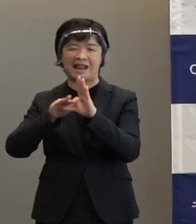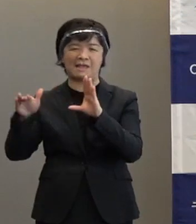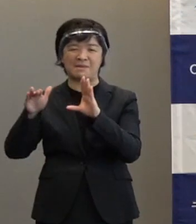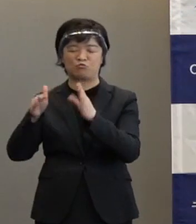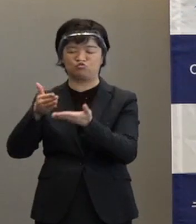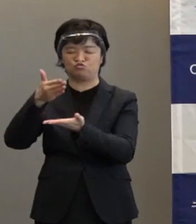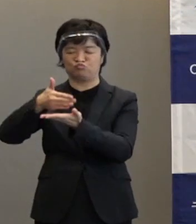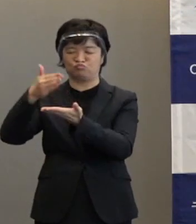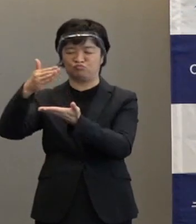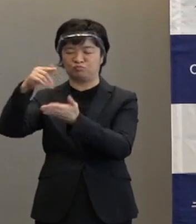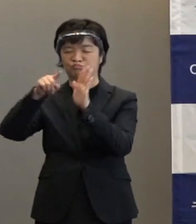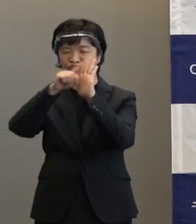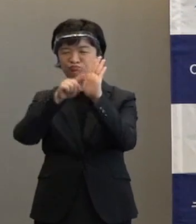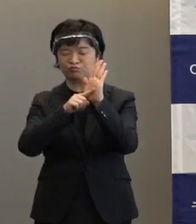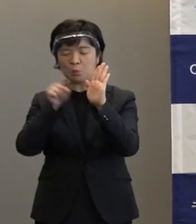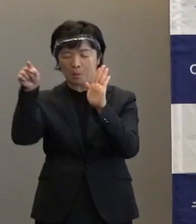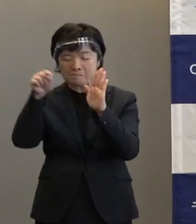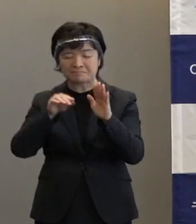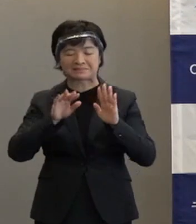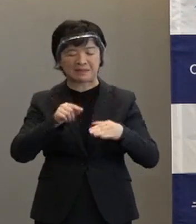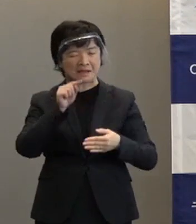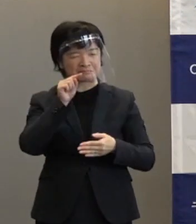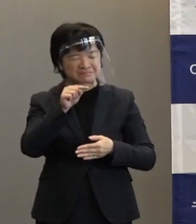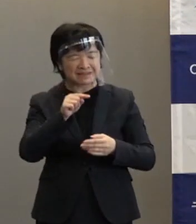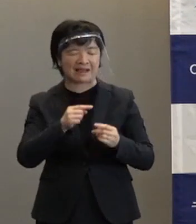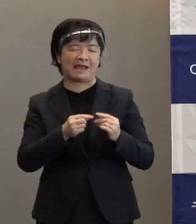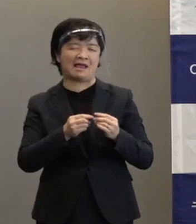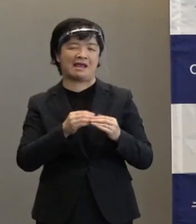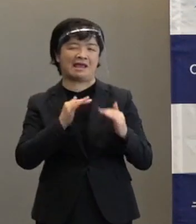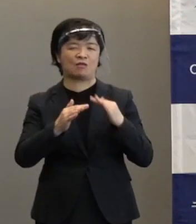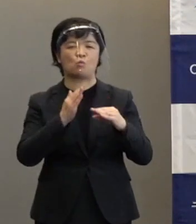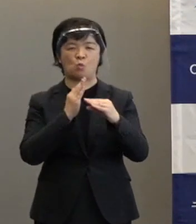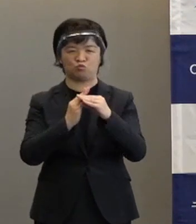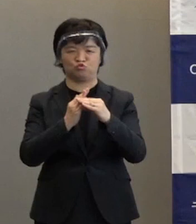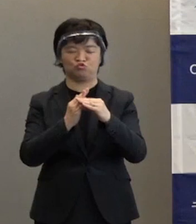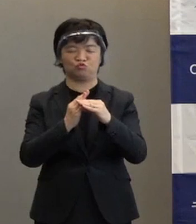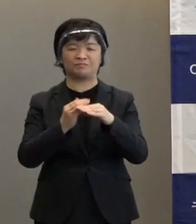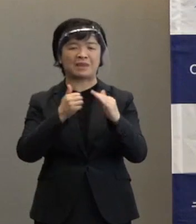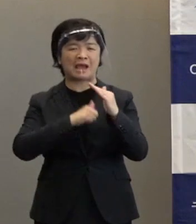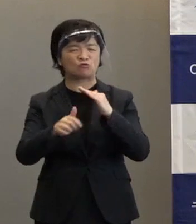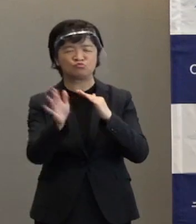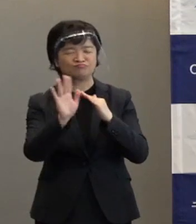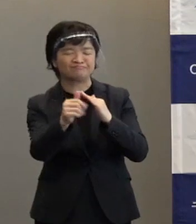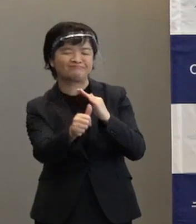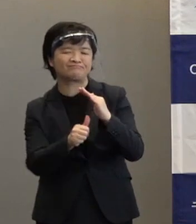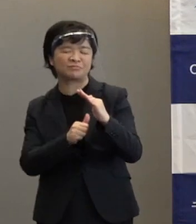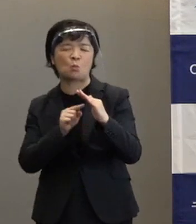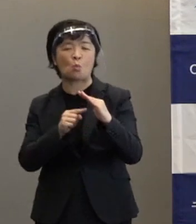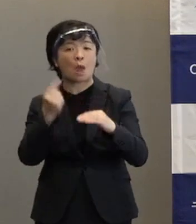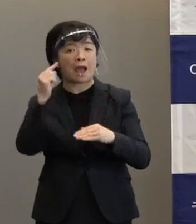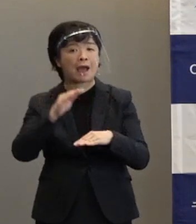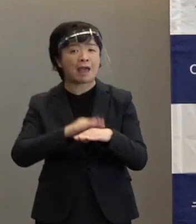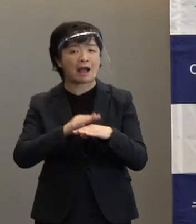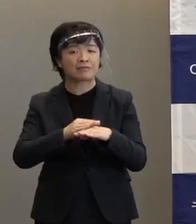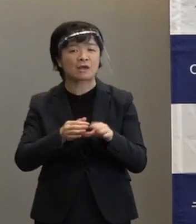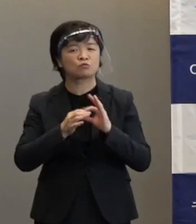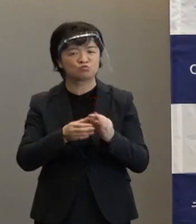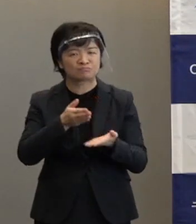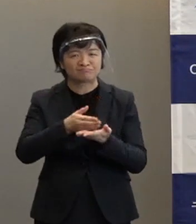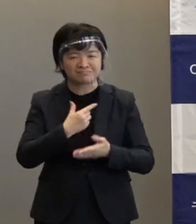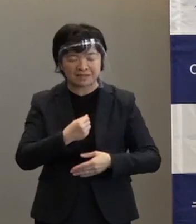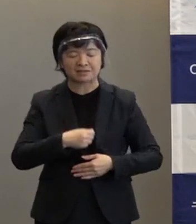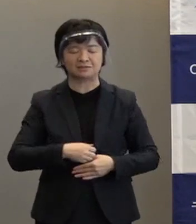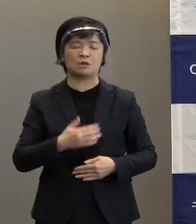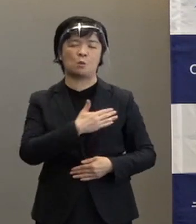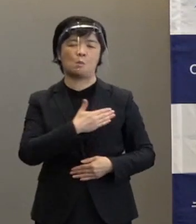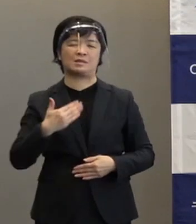検討しているところになります。で、外出自粛の考え方ですけれども、もちろんあの我々とす